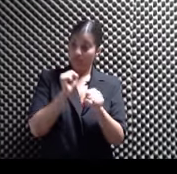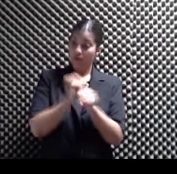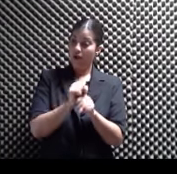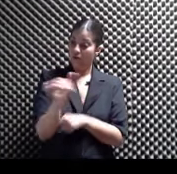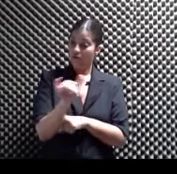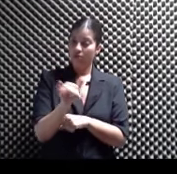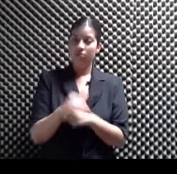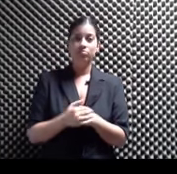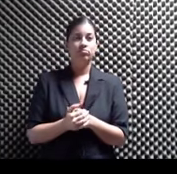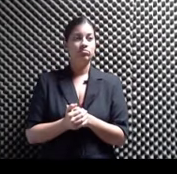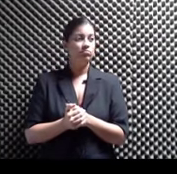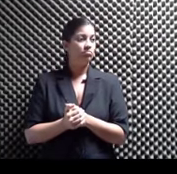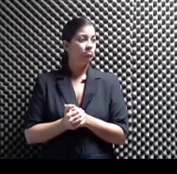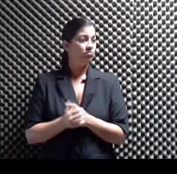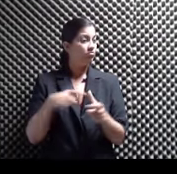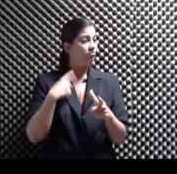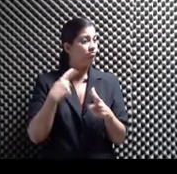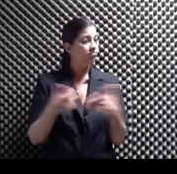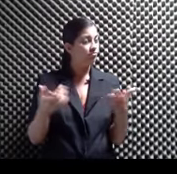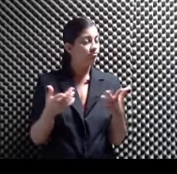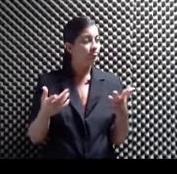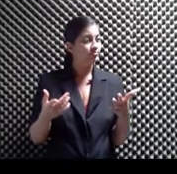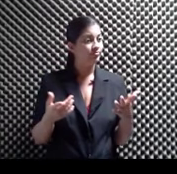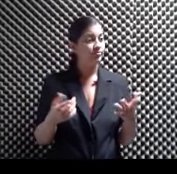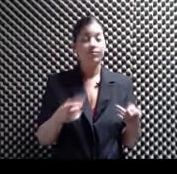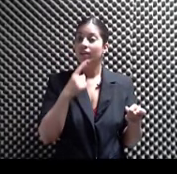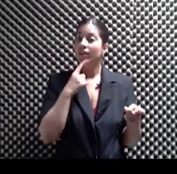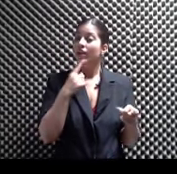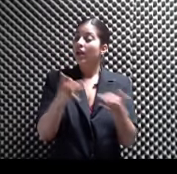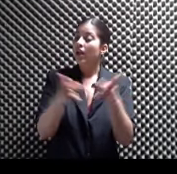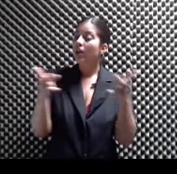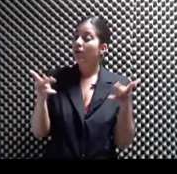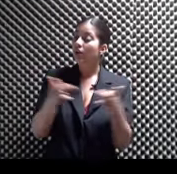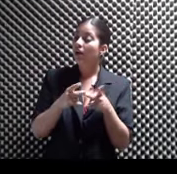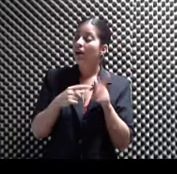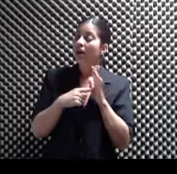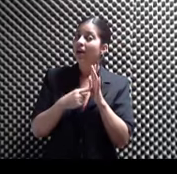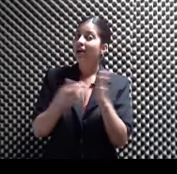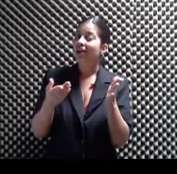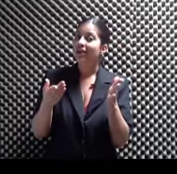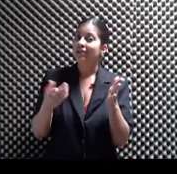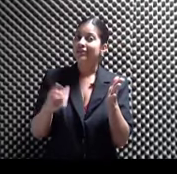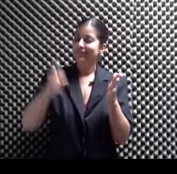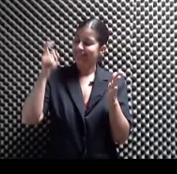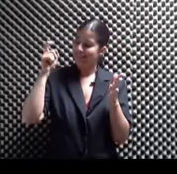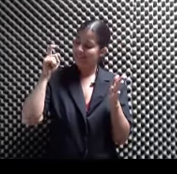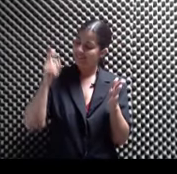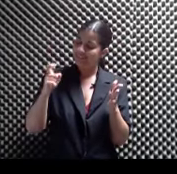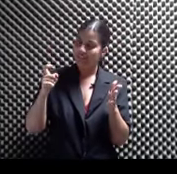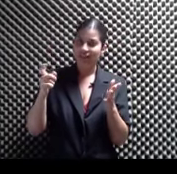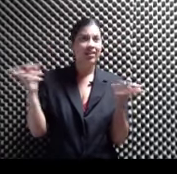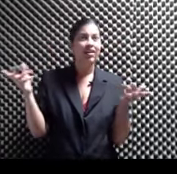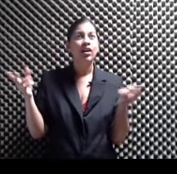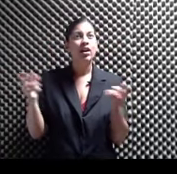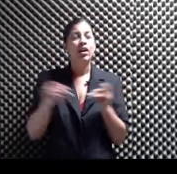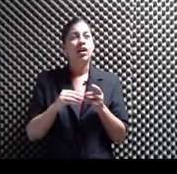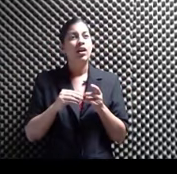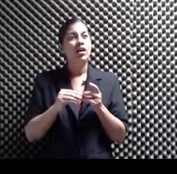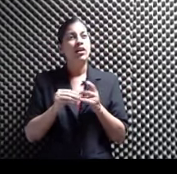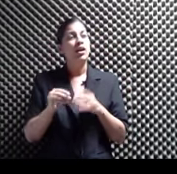también. Así que... No, y que en este espacio... Que no hay que, o sea, tú tienes que creer el cuento bien porque por